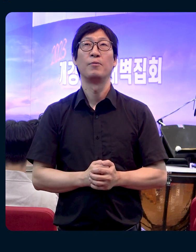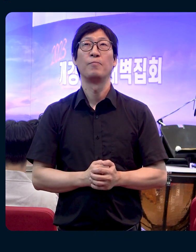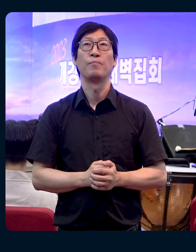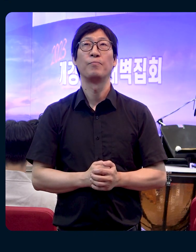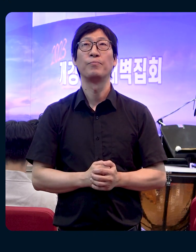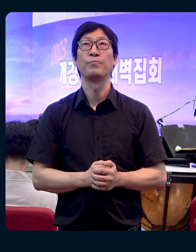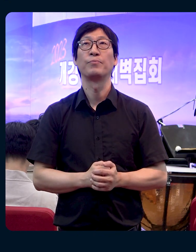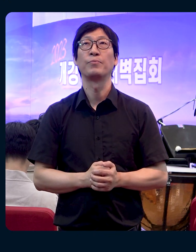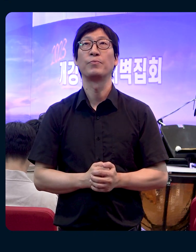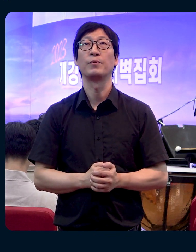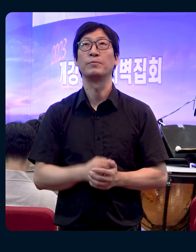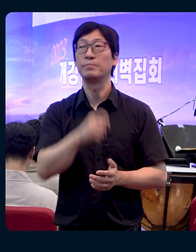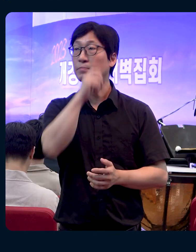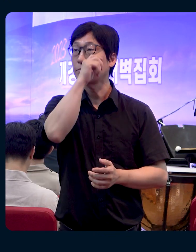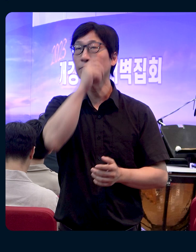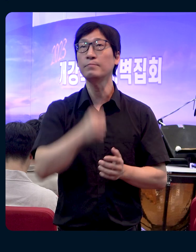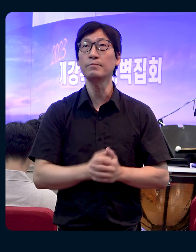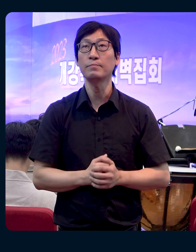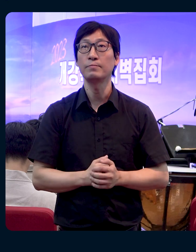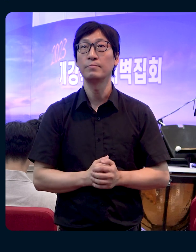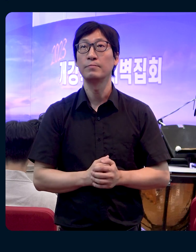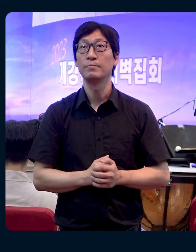이렇게 단편적으로 말할 것이 아니라,